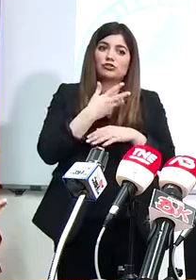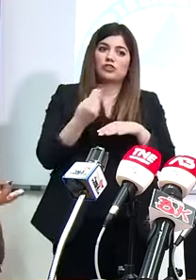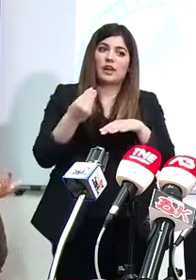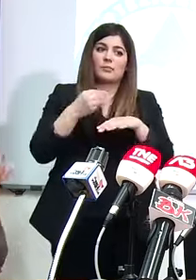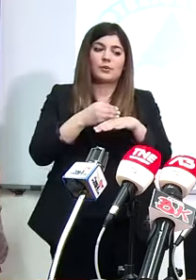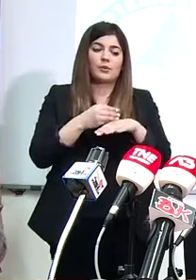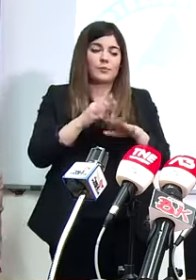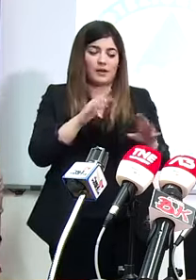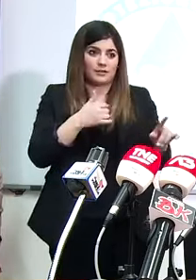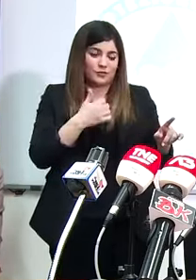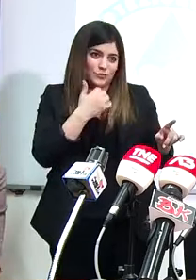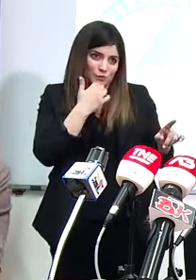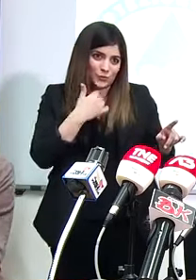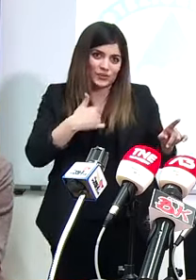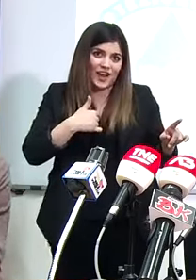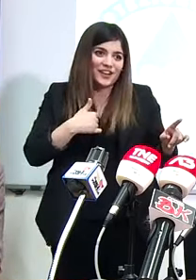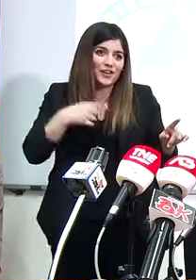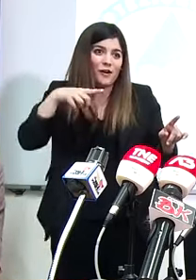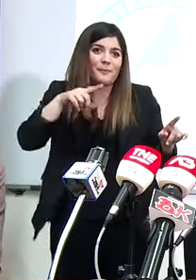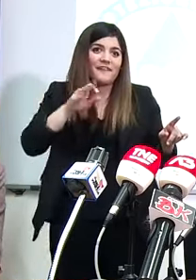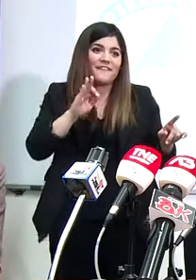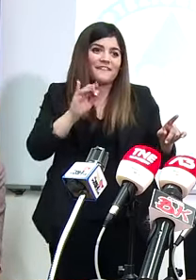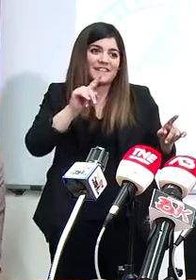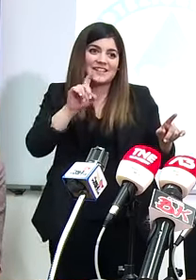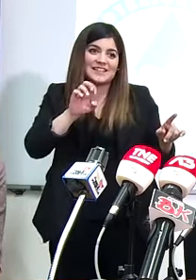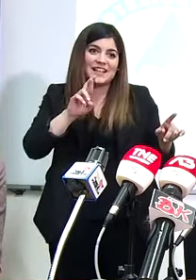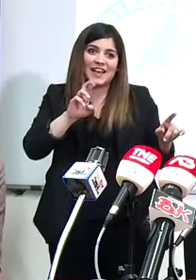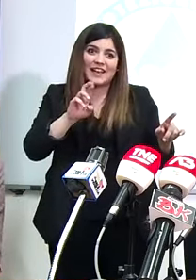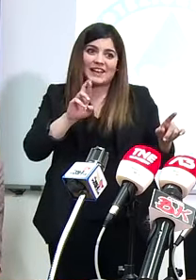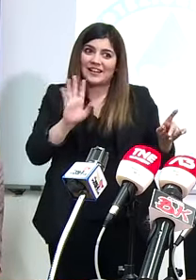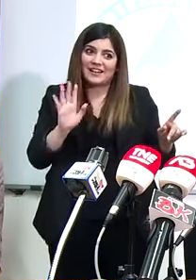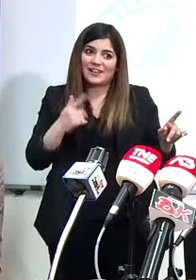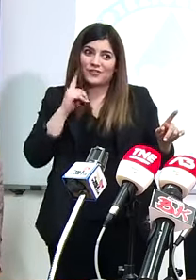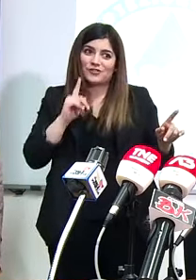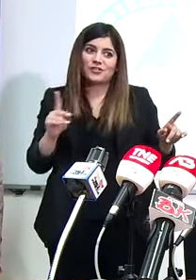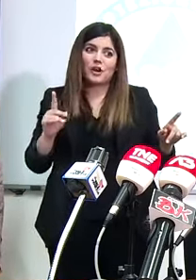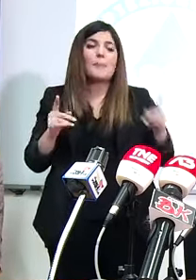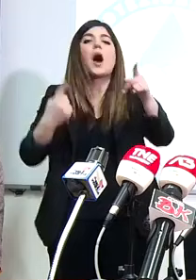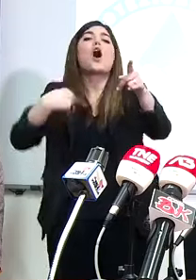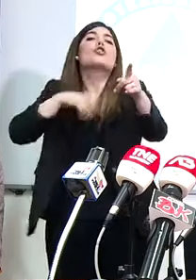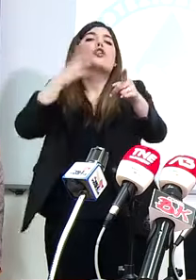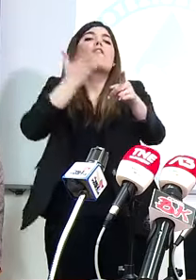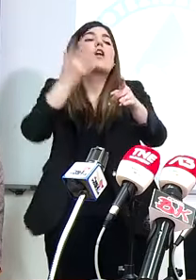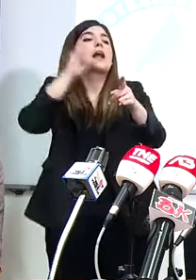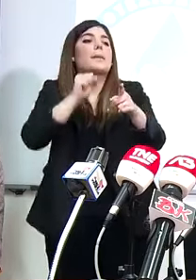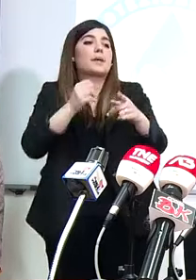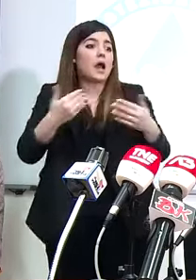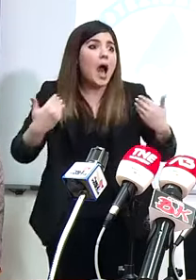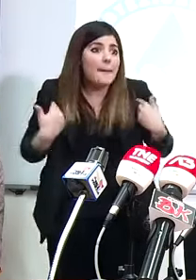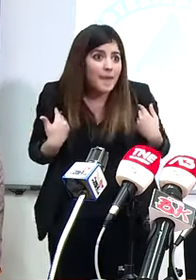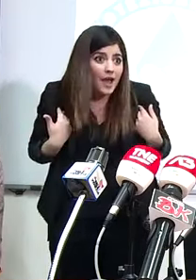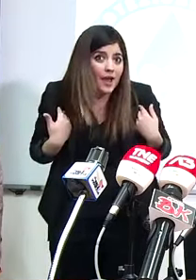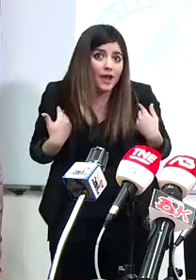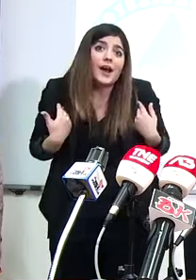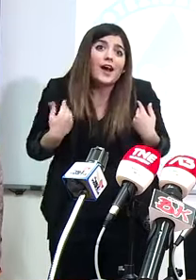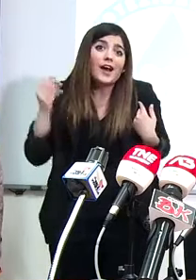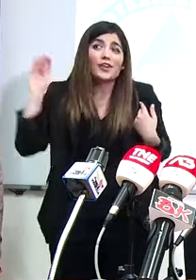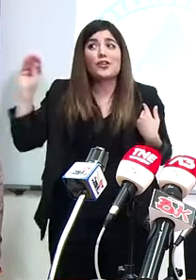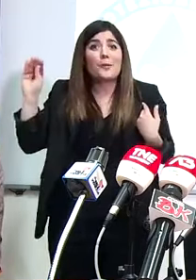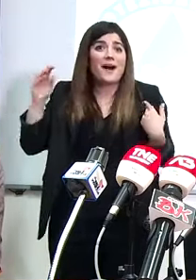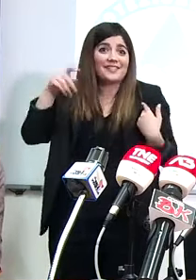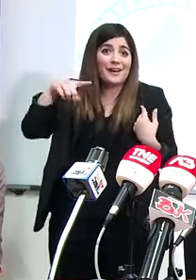non mettetevi in bocca aster obe ho semplicemente detto cosa accaduto vogliamo capire a capire da me andate a chiedere a file search e cosa si